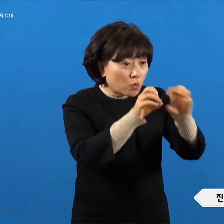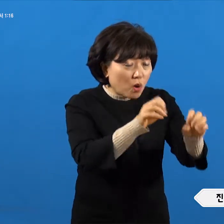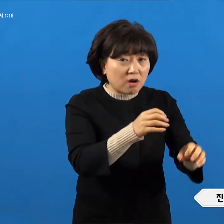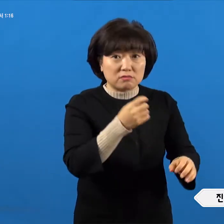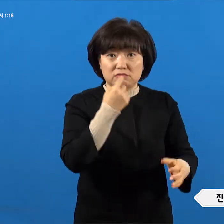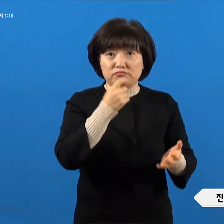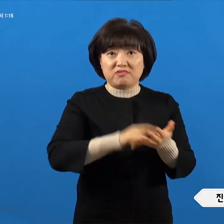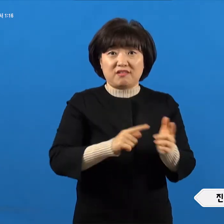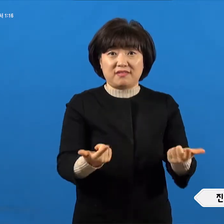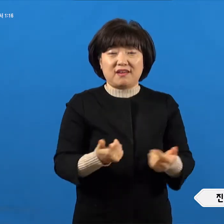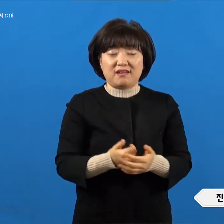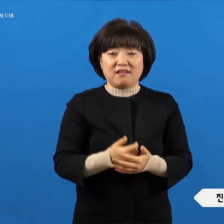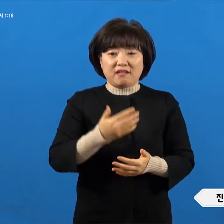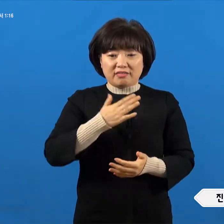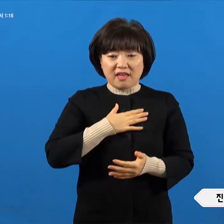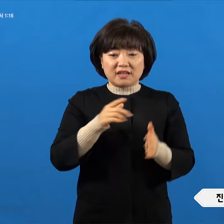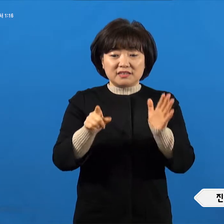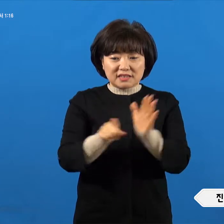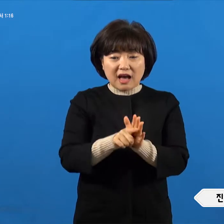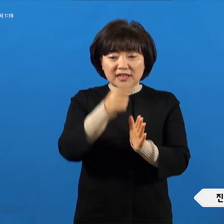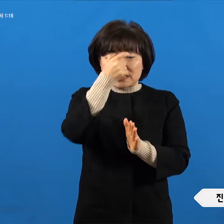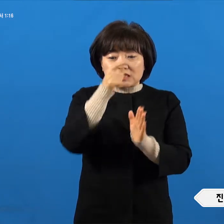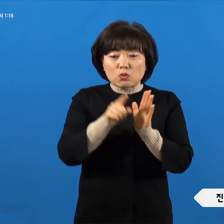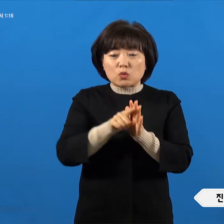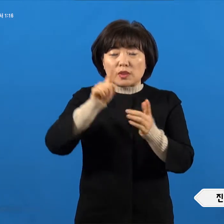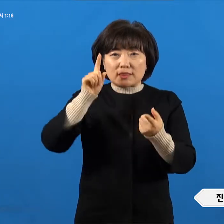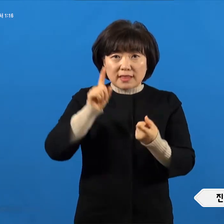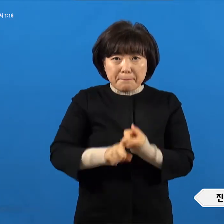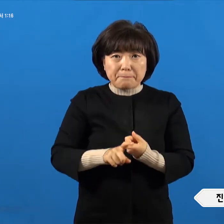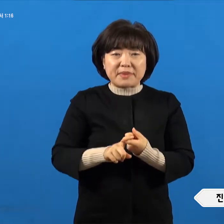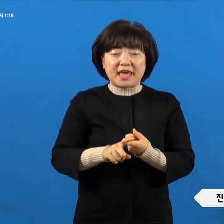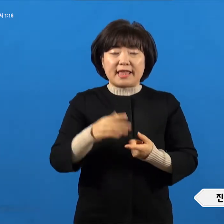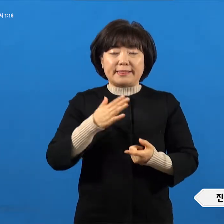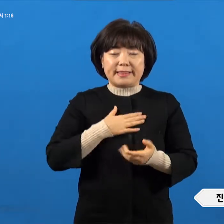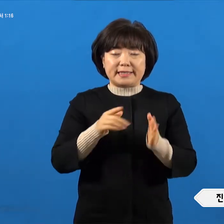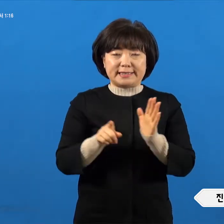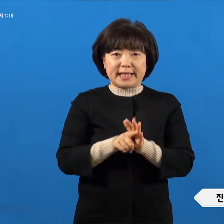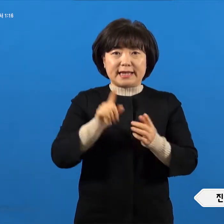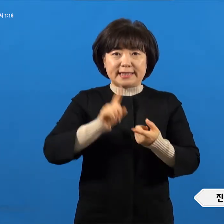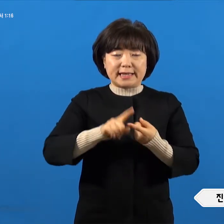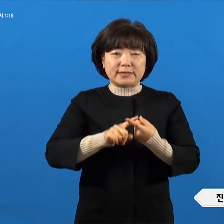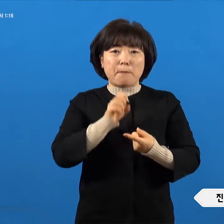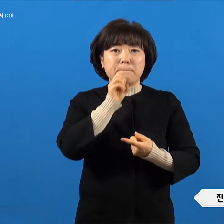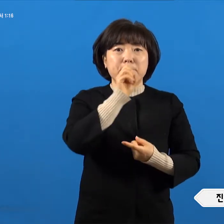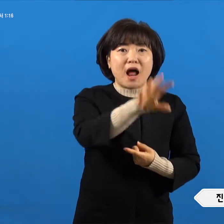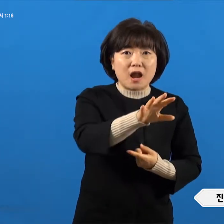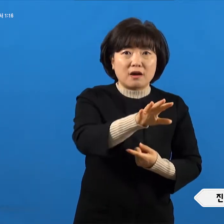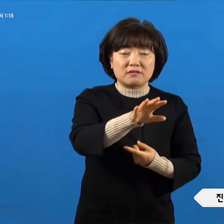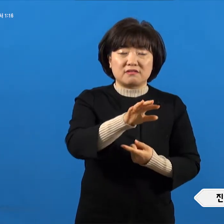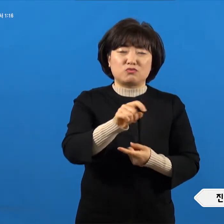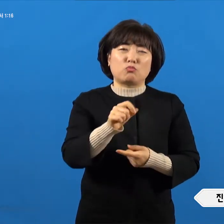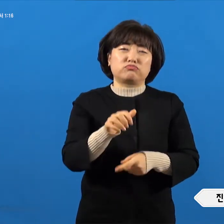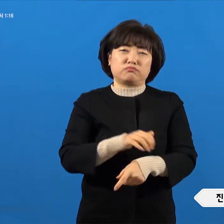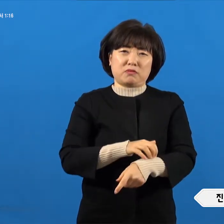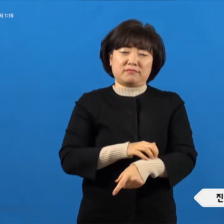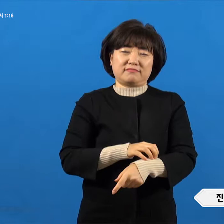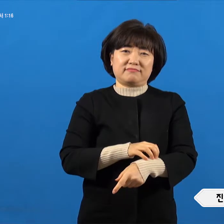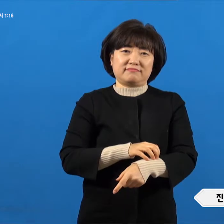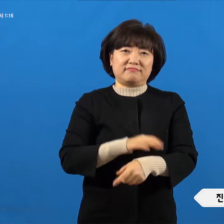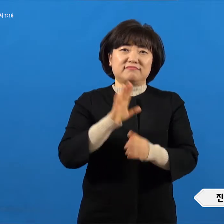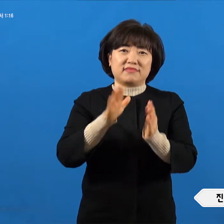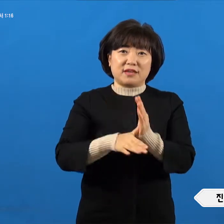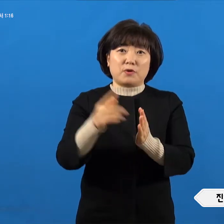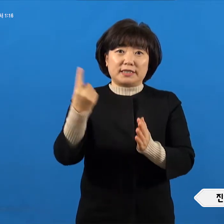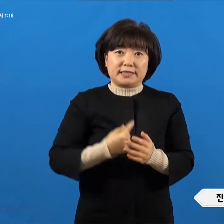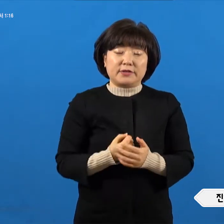신앙을 크리스찬으로서 고백하는데 불편함을 느끼는 시대가 오고 있습니다.